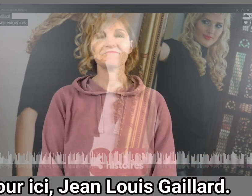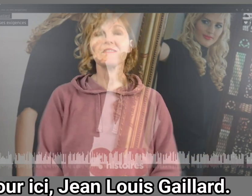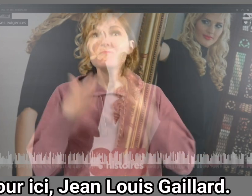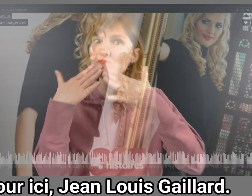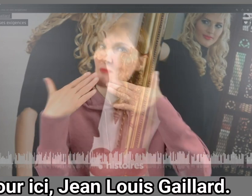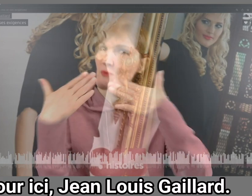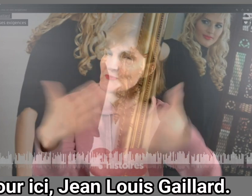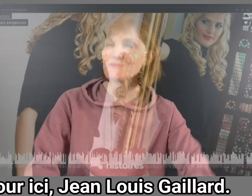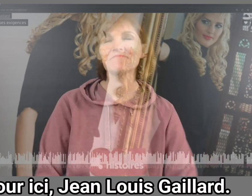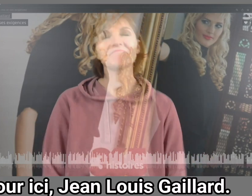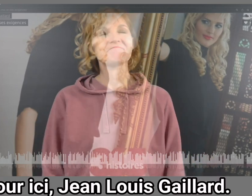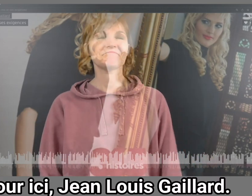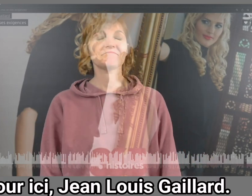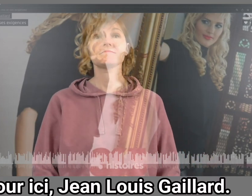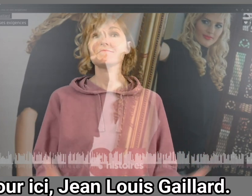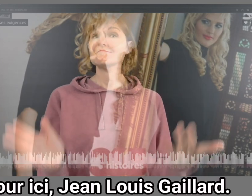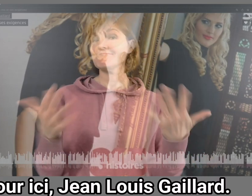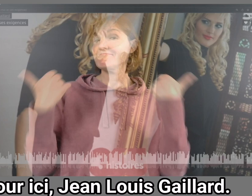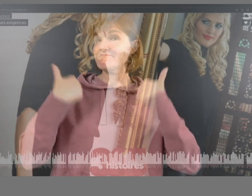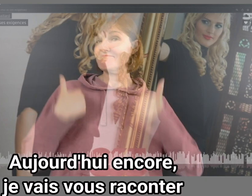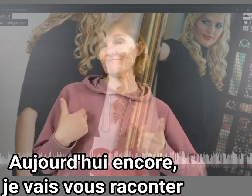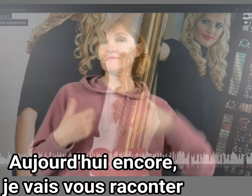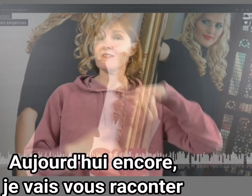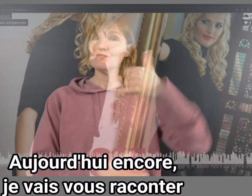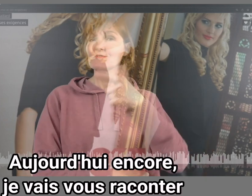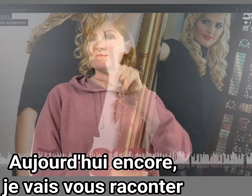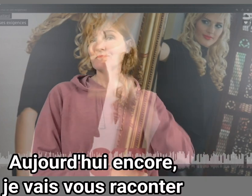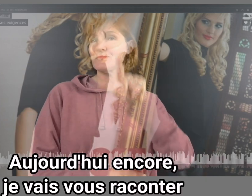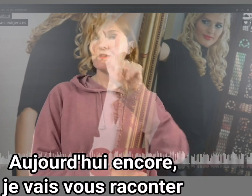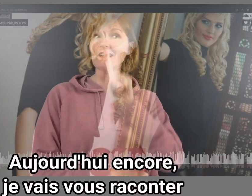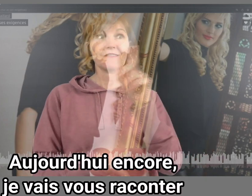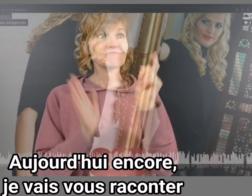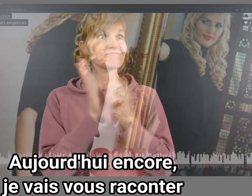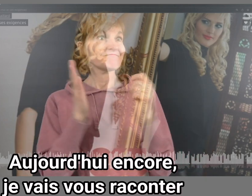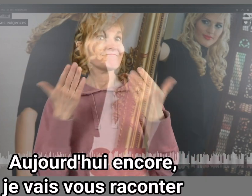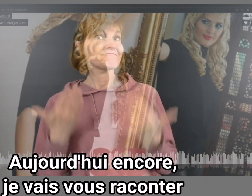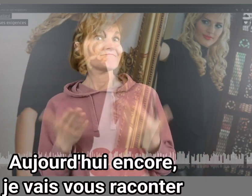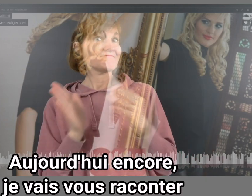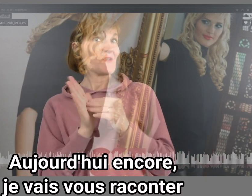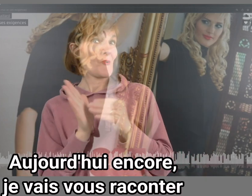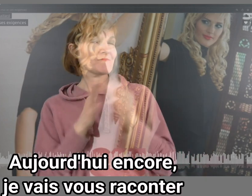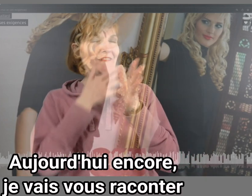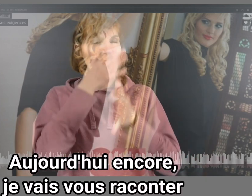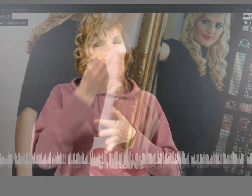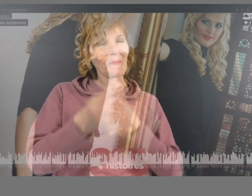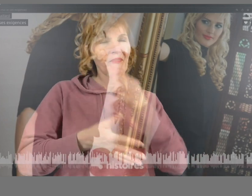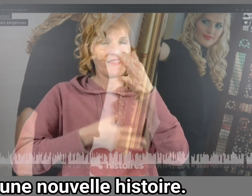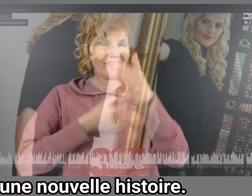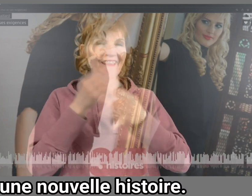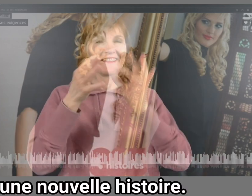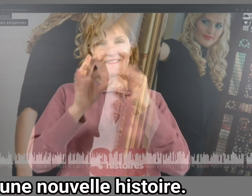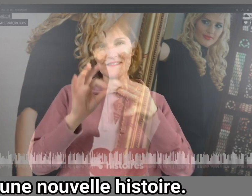Bonjour, ici Jean-Louis Gaillard. Aujourd'hui encore, je vais vous raconter une